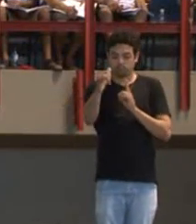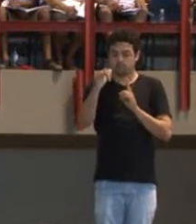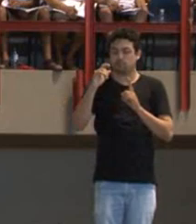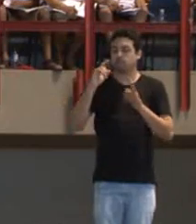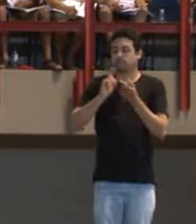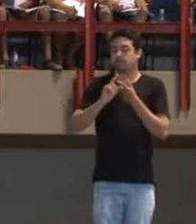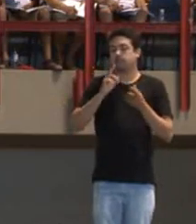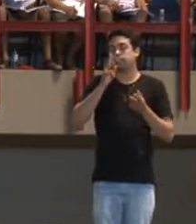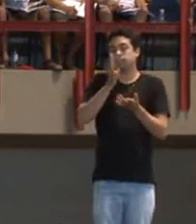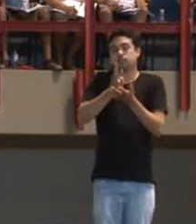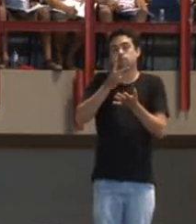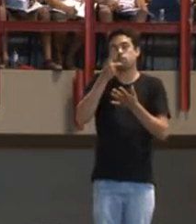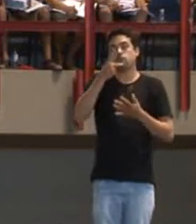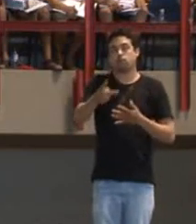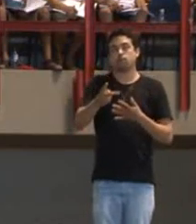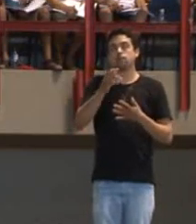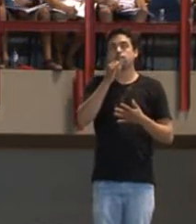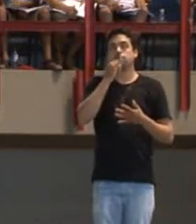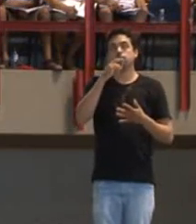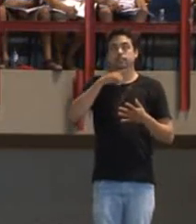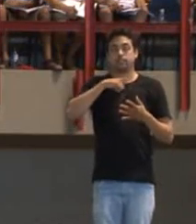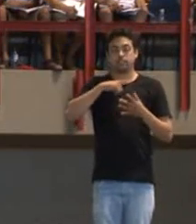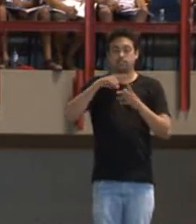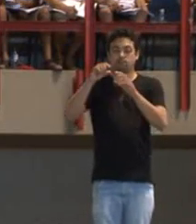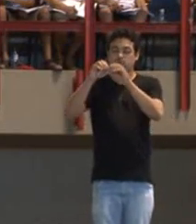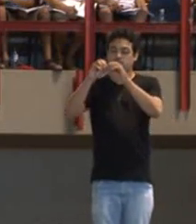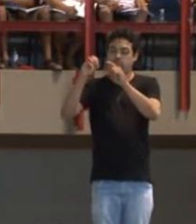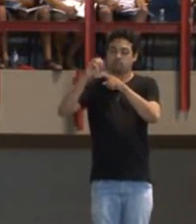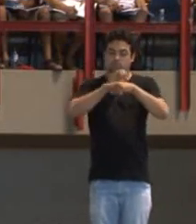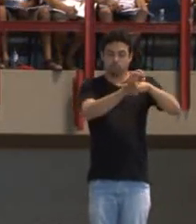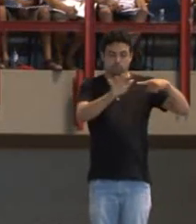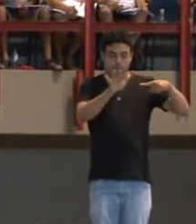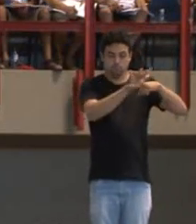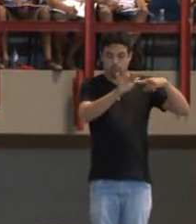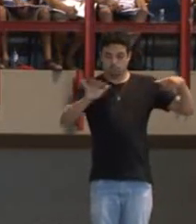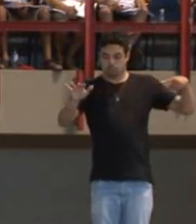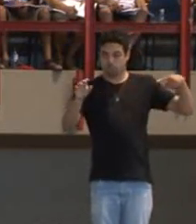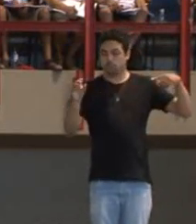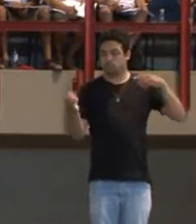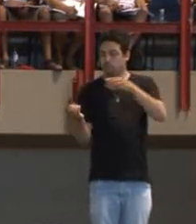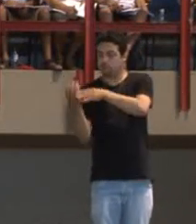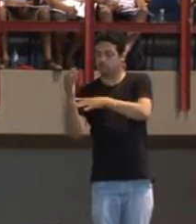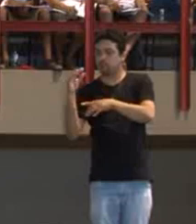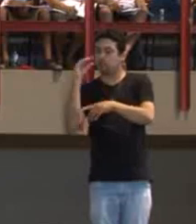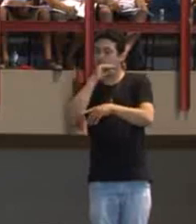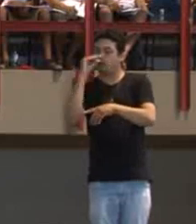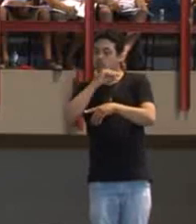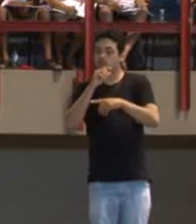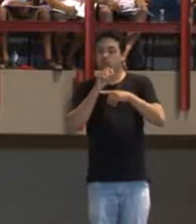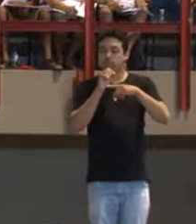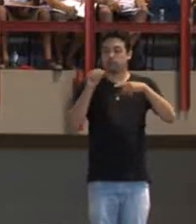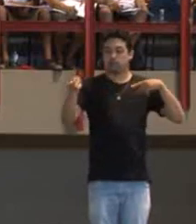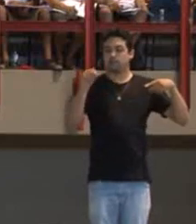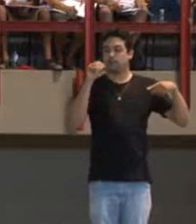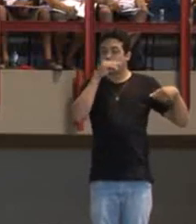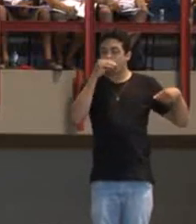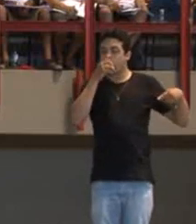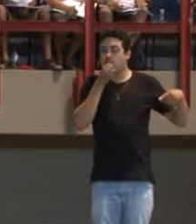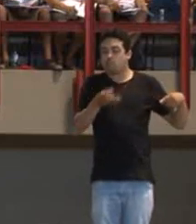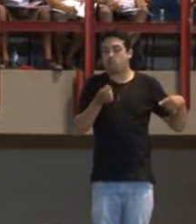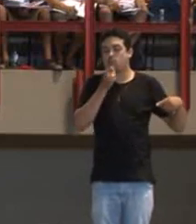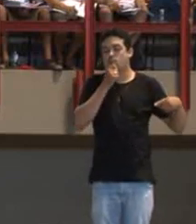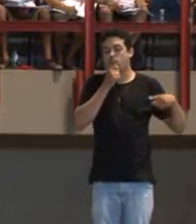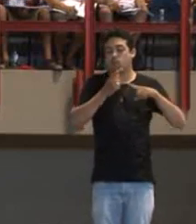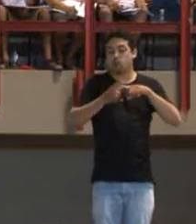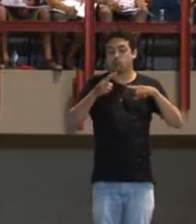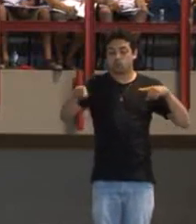que eu falei que toda vez que rola corrente elétrica, gera calor. E a gente comentou aqui que o calor não é interessante, o que a gente quer é